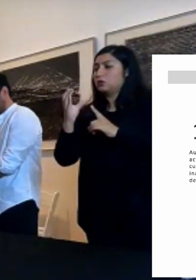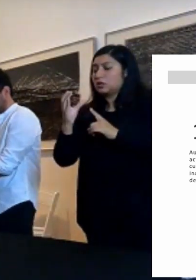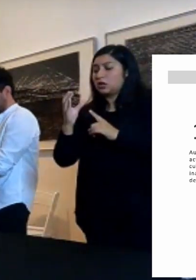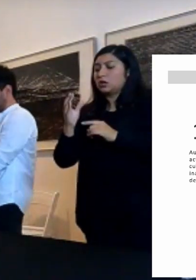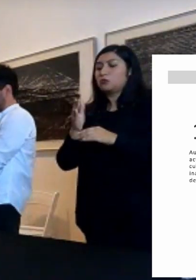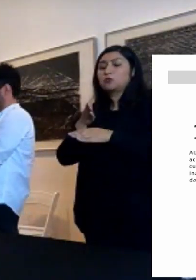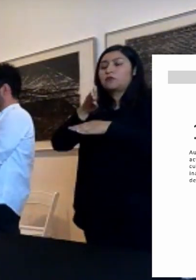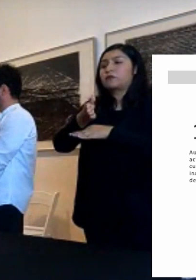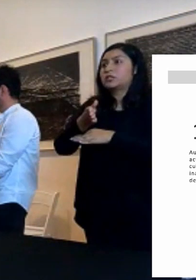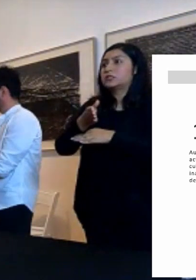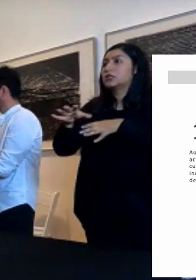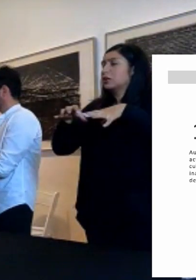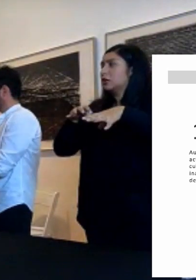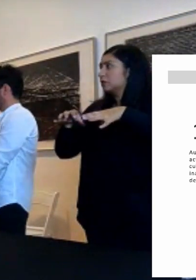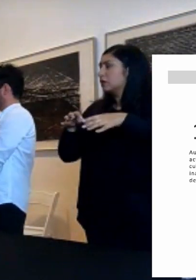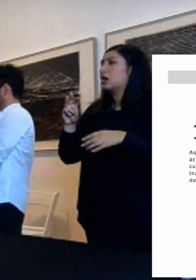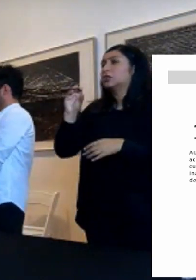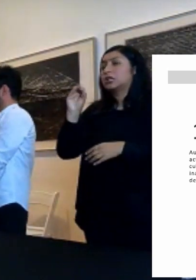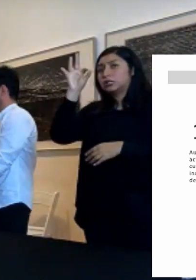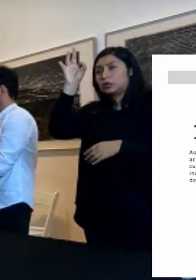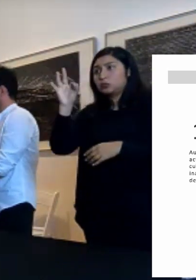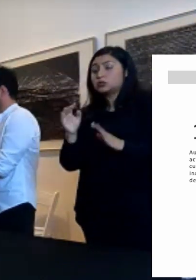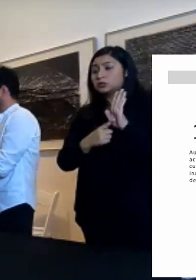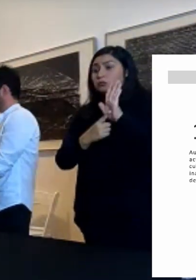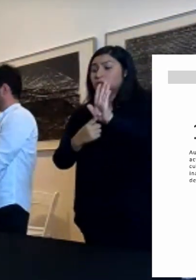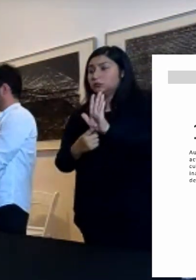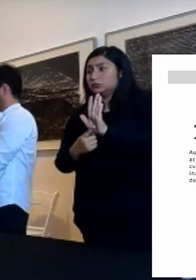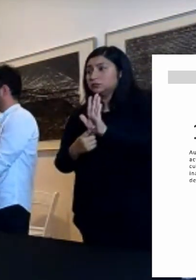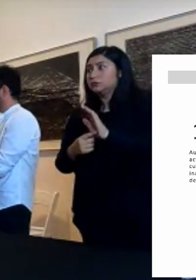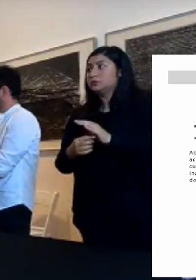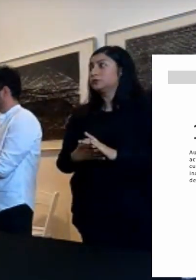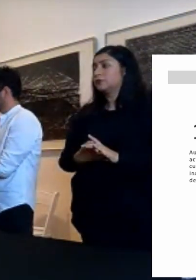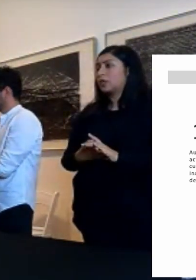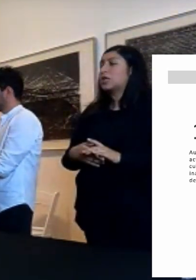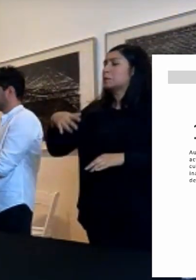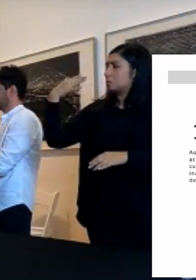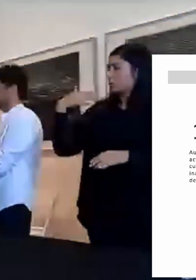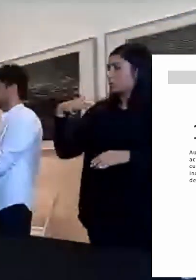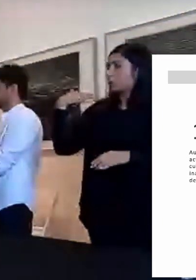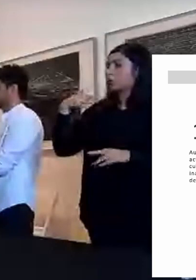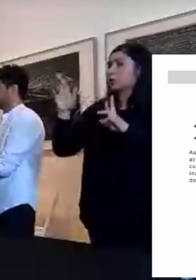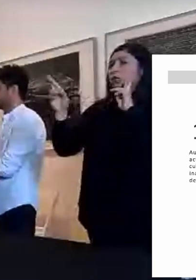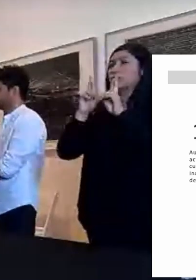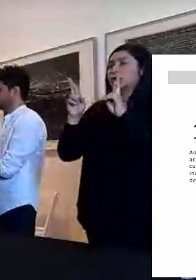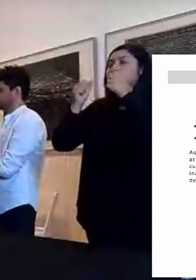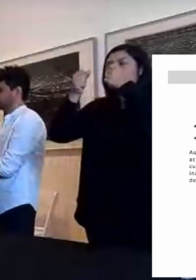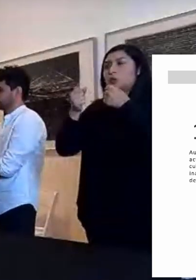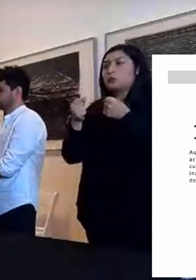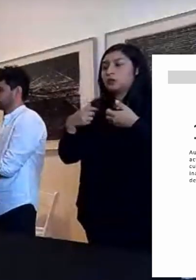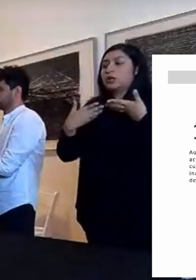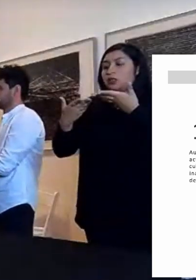a las actividades de los espacios culturales un 30% de las unidades de inversión y visibilidad marca. Eso ha sido súper importante en relación a poder como darle